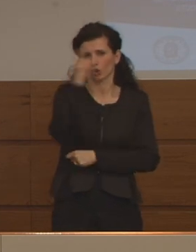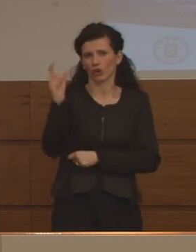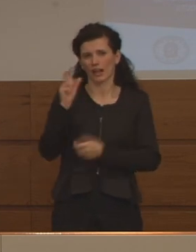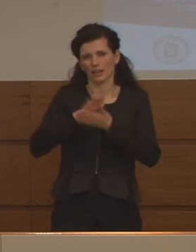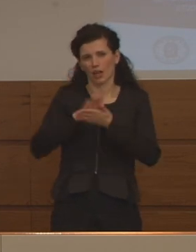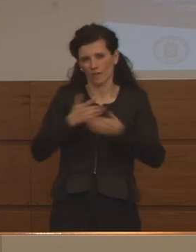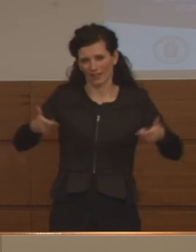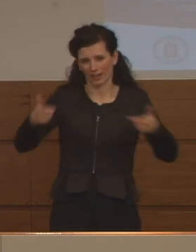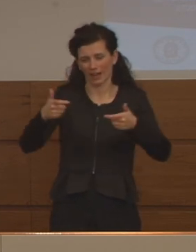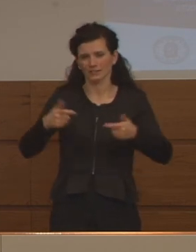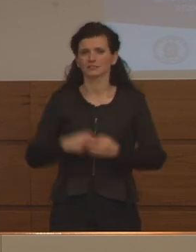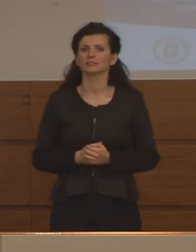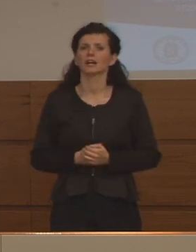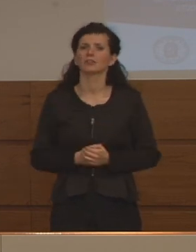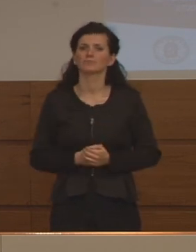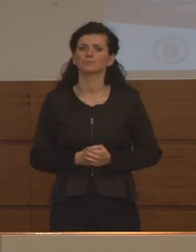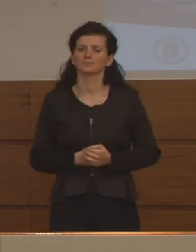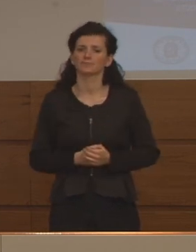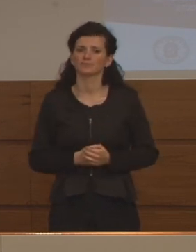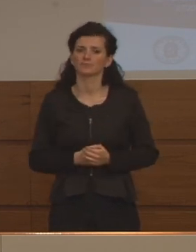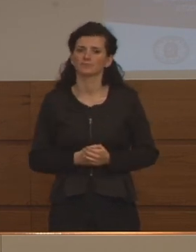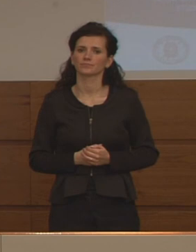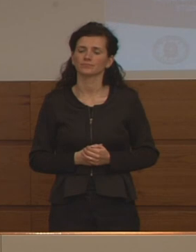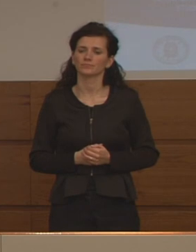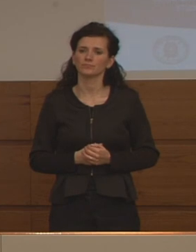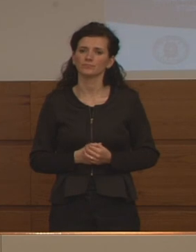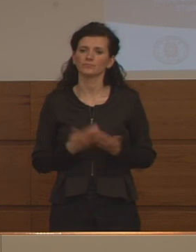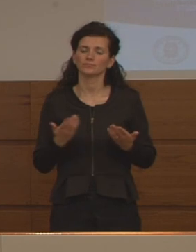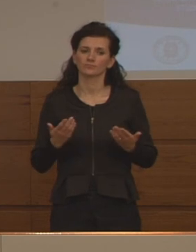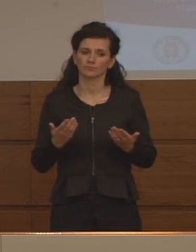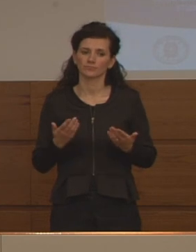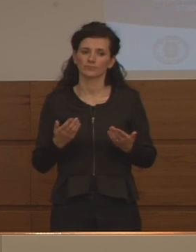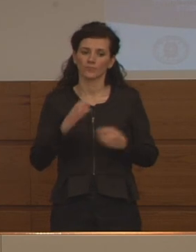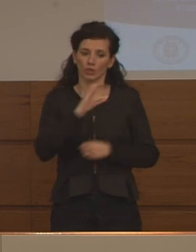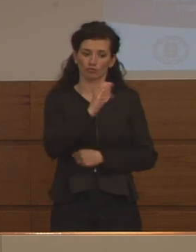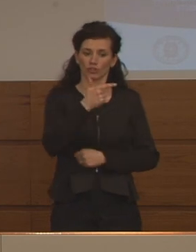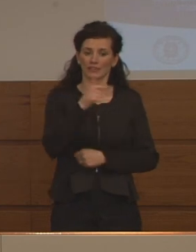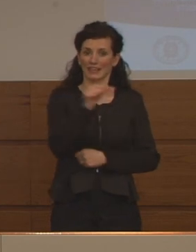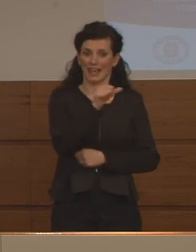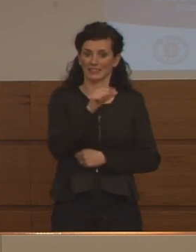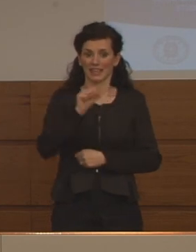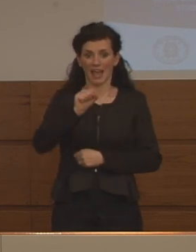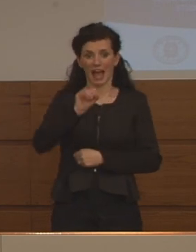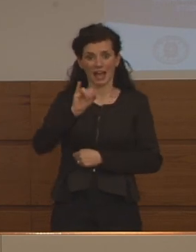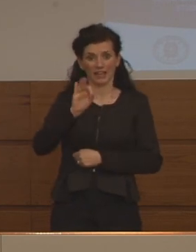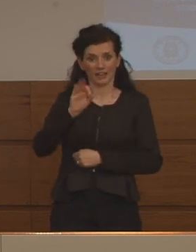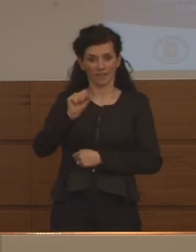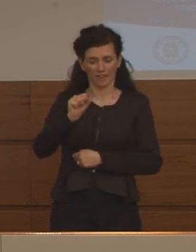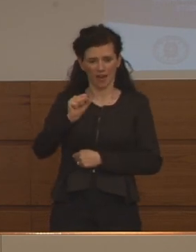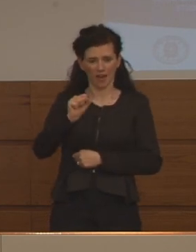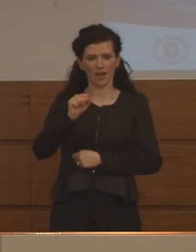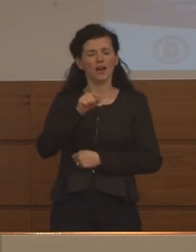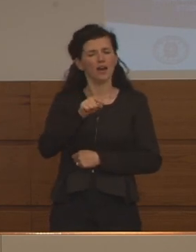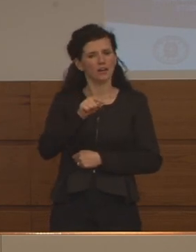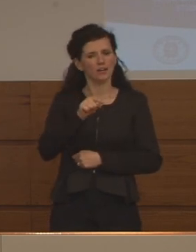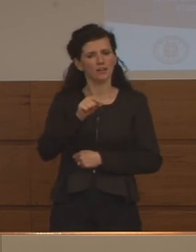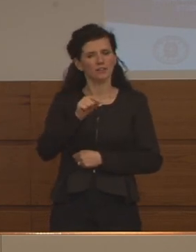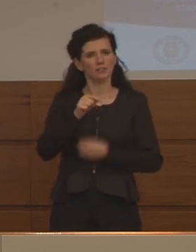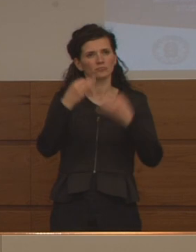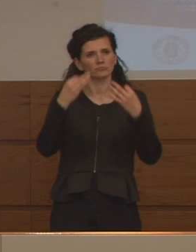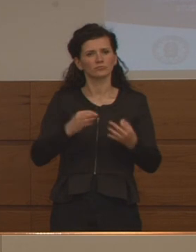dire che sono state da quando si è insediata la cts di haifa quindi dalle 17